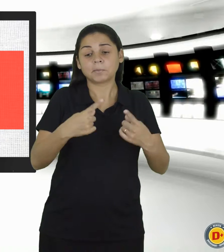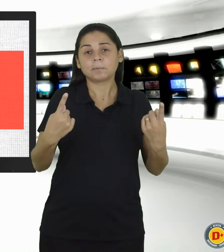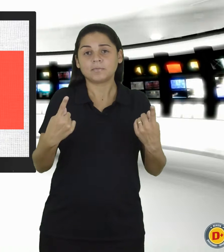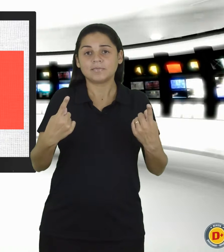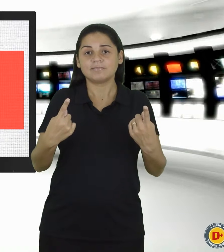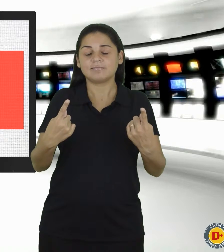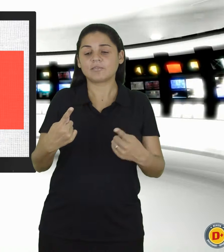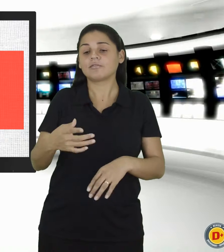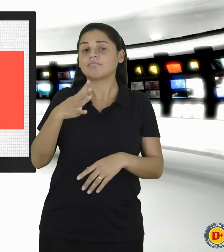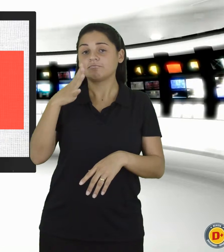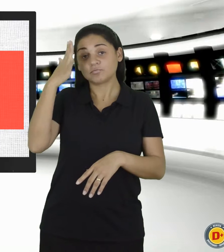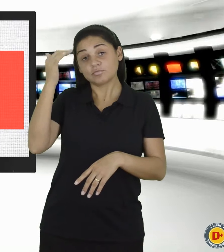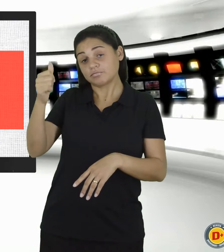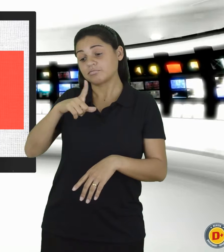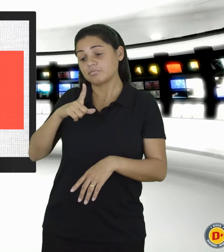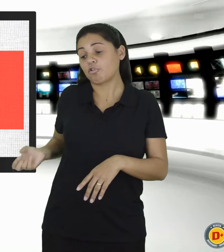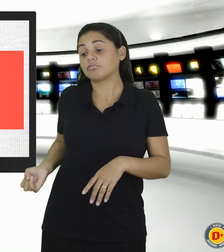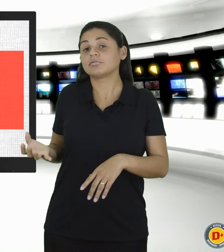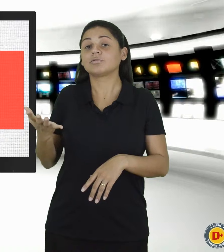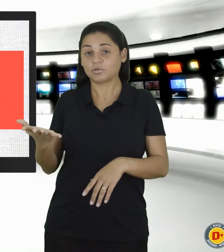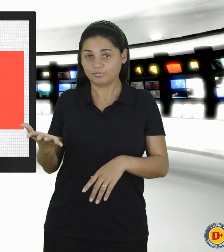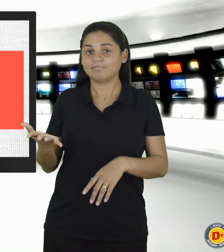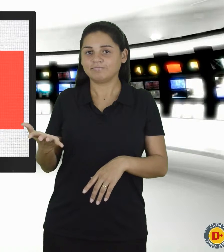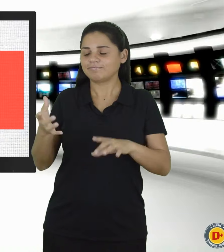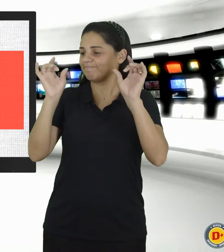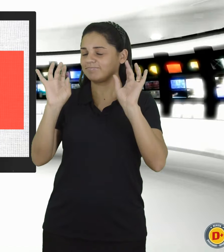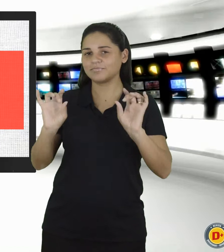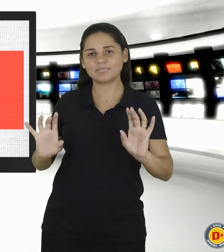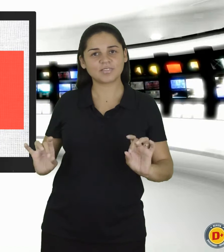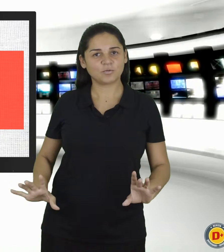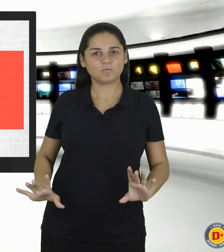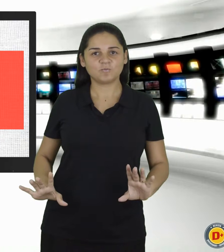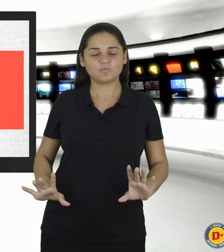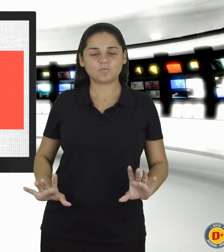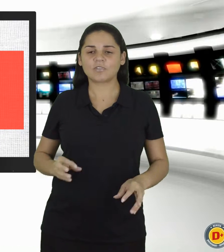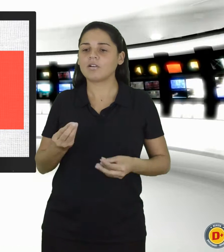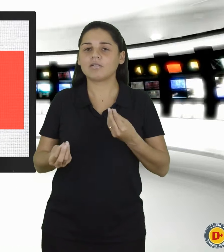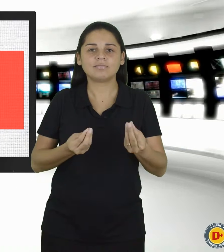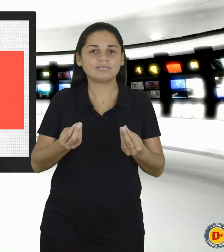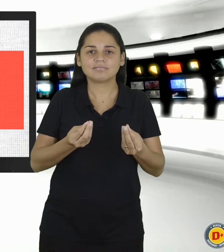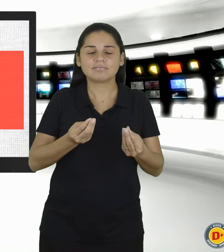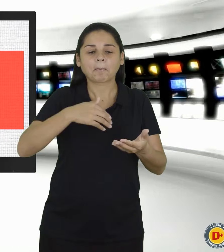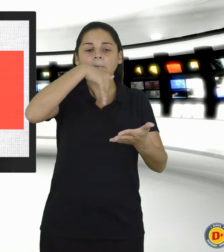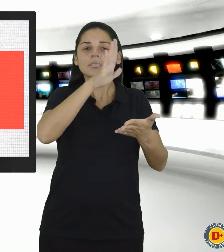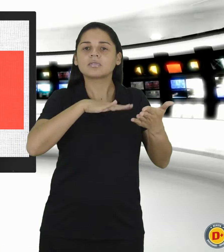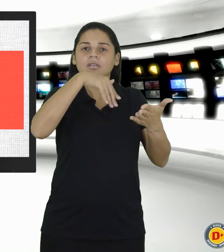pés. Tornou-se um artista reconhecido e premiado pela qualidade de suas obras. A arte tem